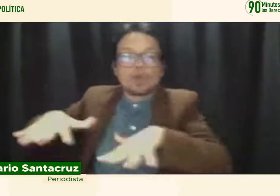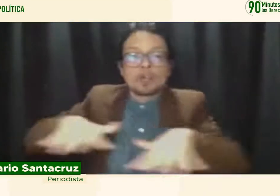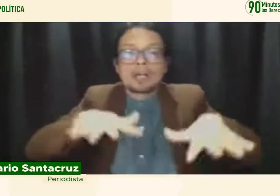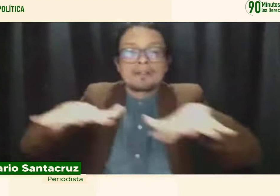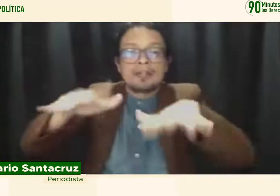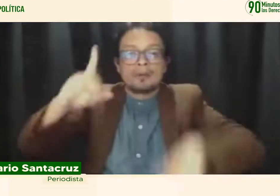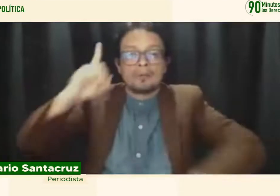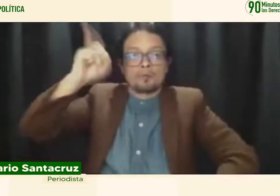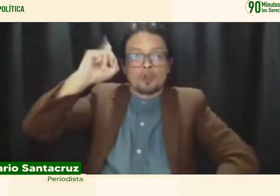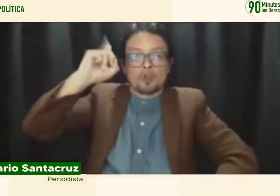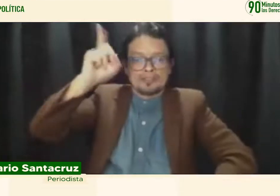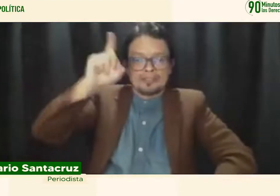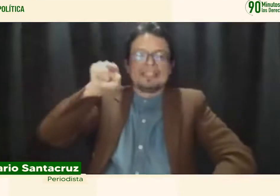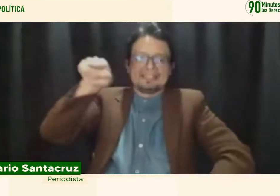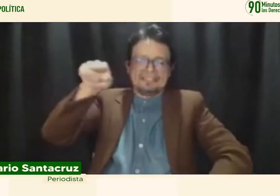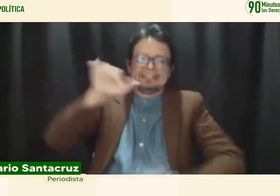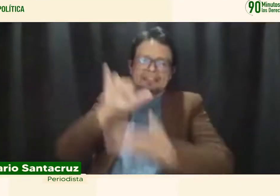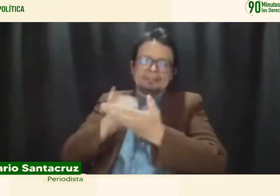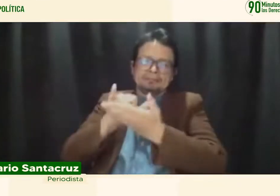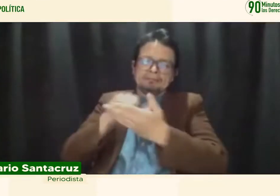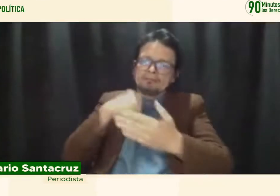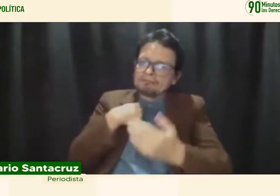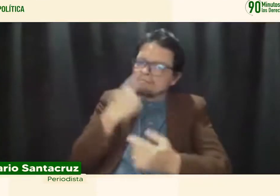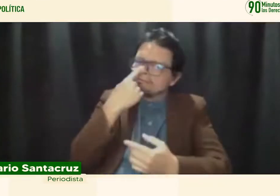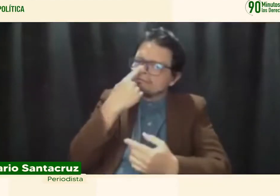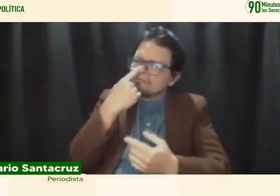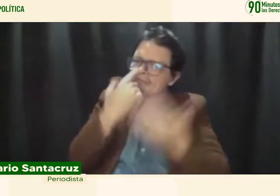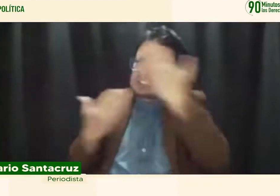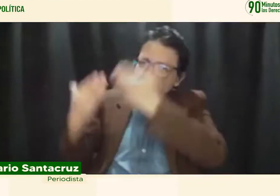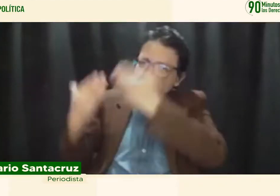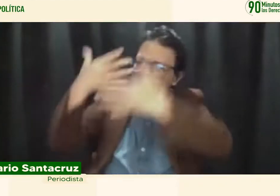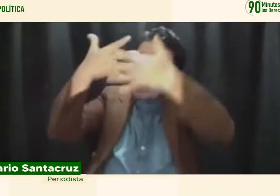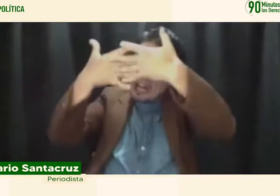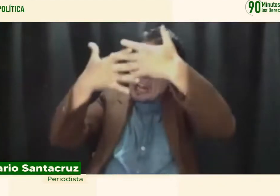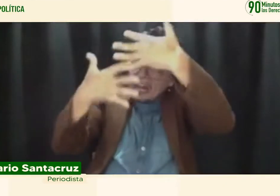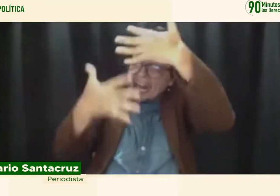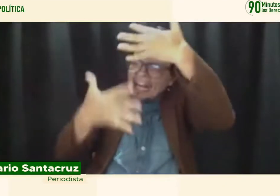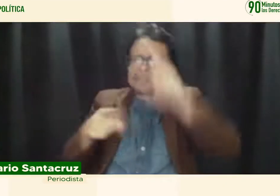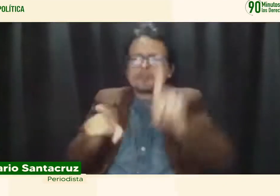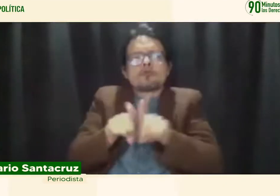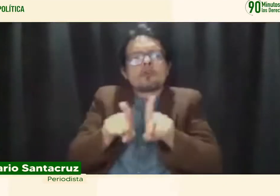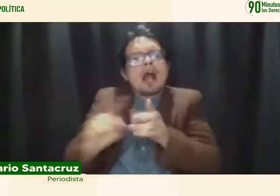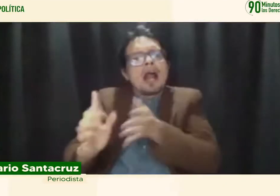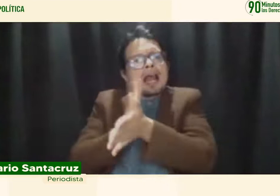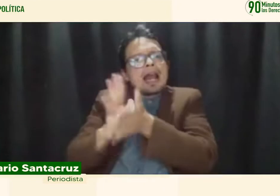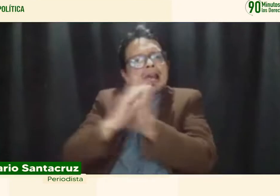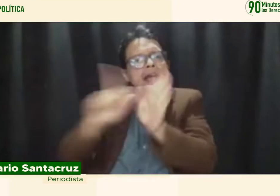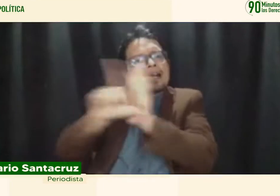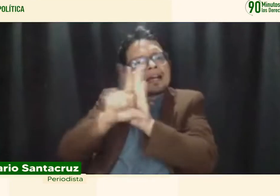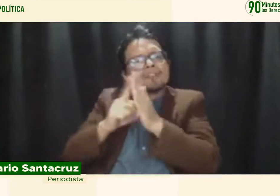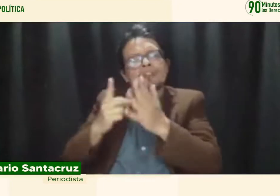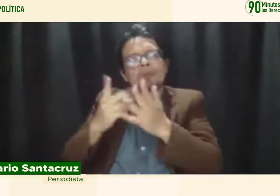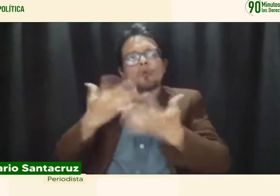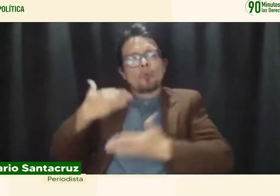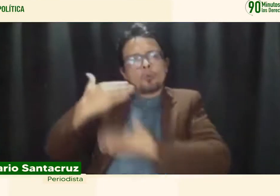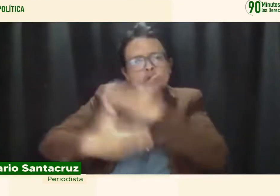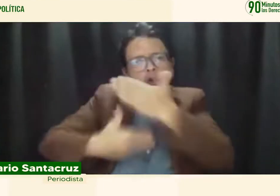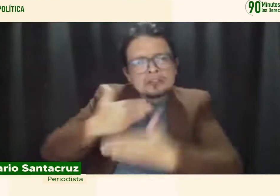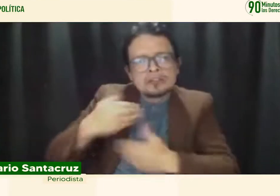asimismo también podemos hablar de movilización política si cuando estuve realizando esta normatividad y esta información